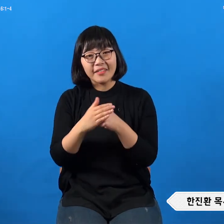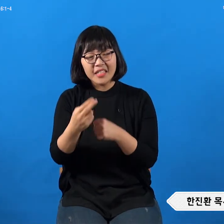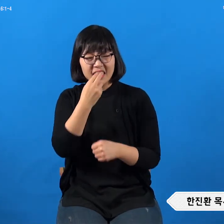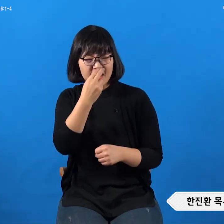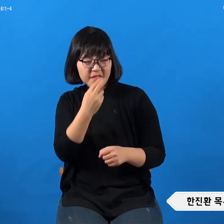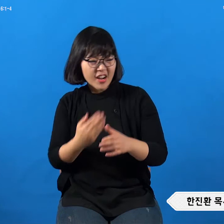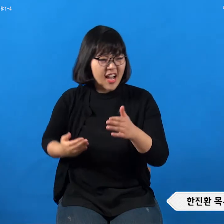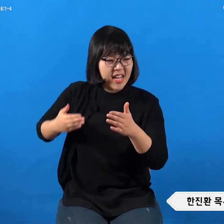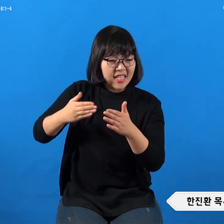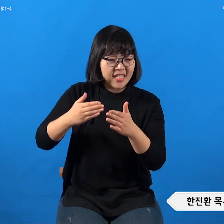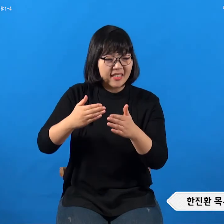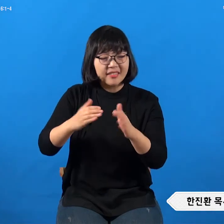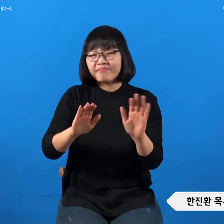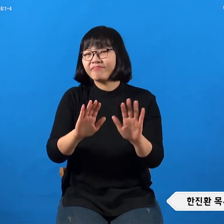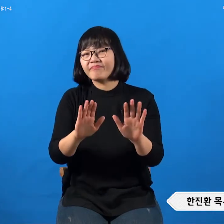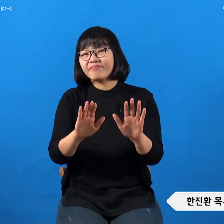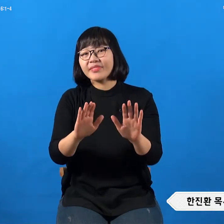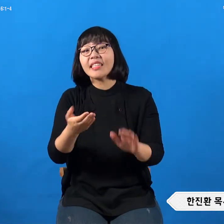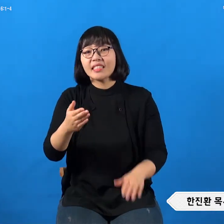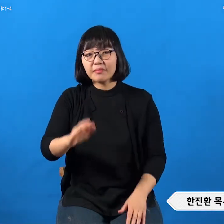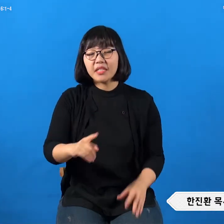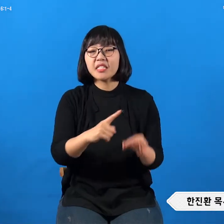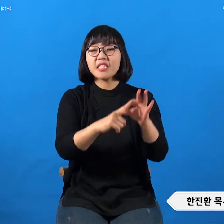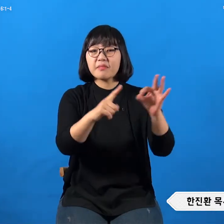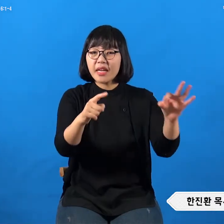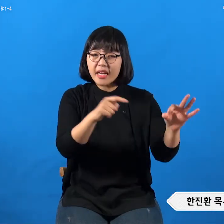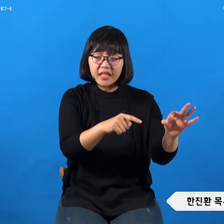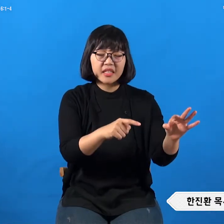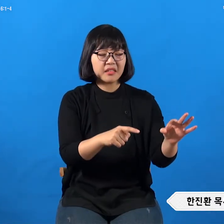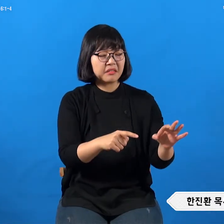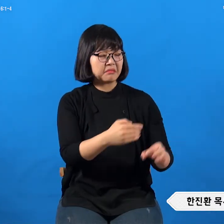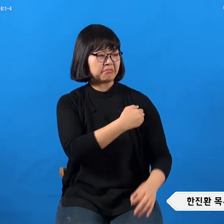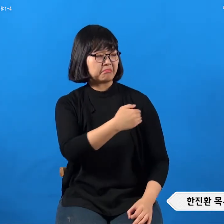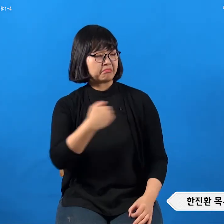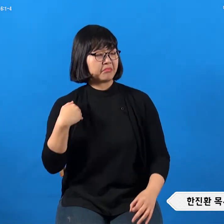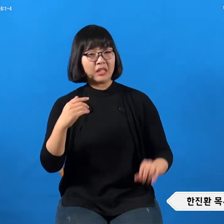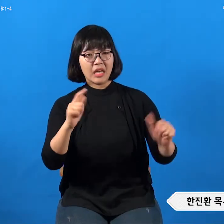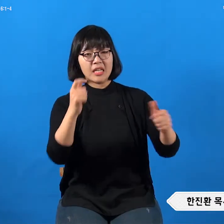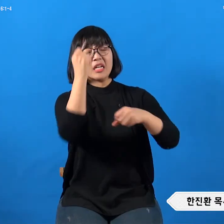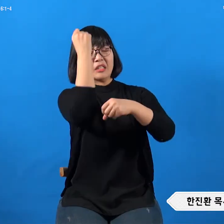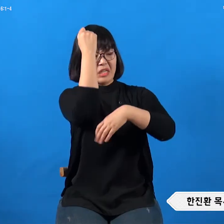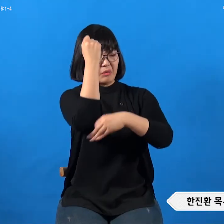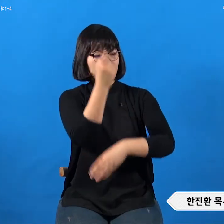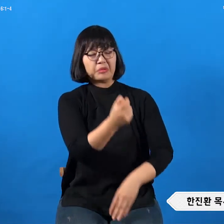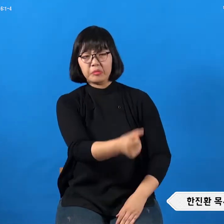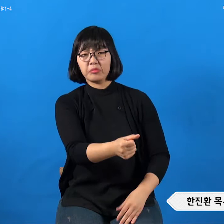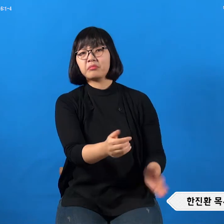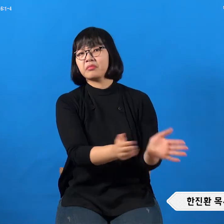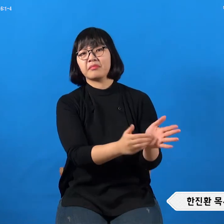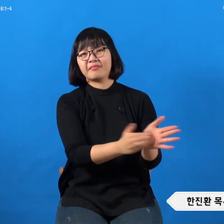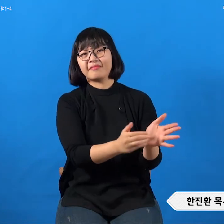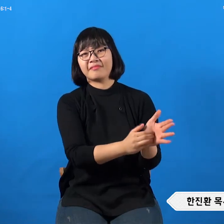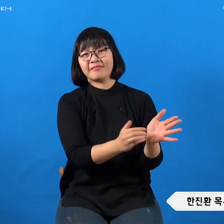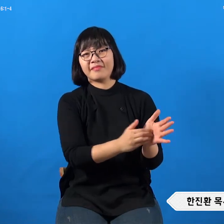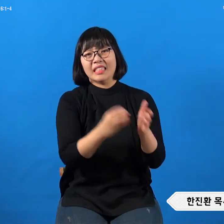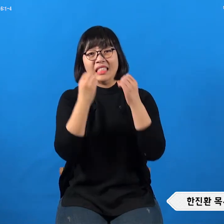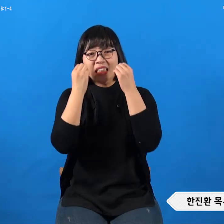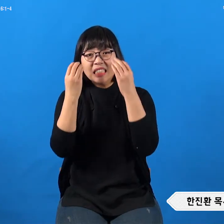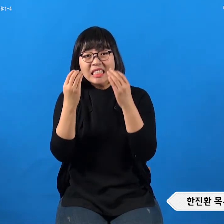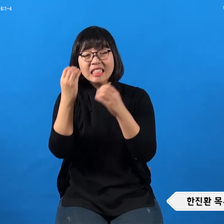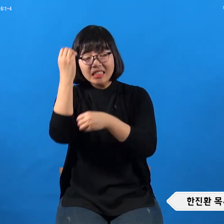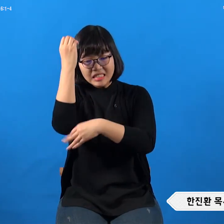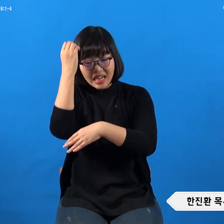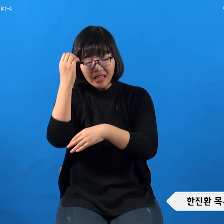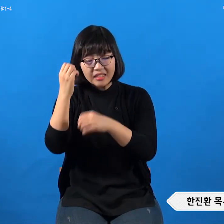것은 11조는 최소한의 기준이라는 것입니다. 최소한의 기준이니까 신약에서는 그걸 말을